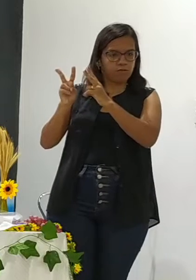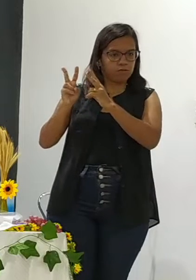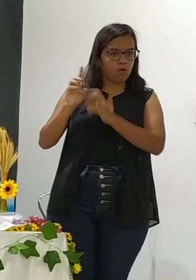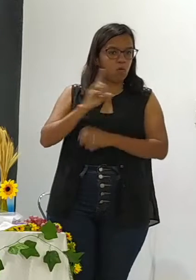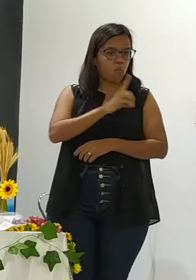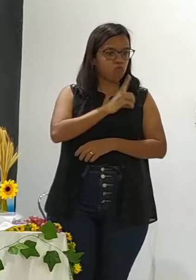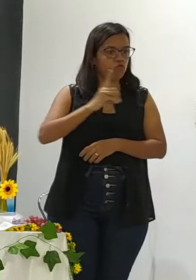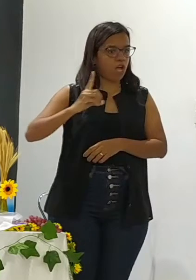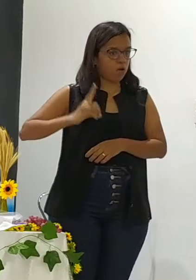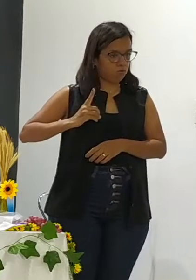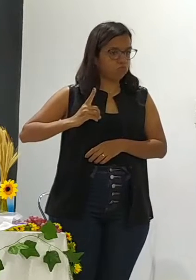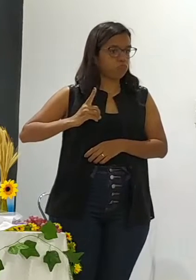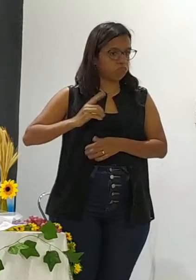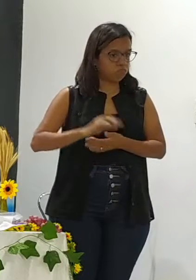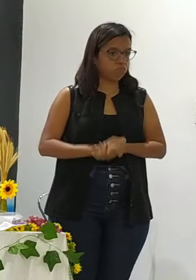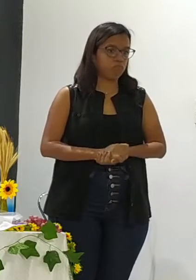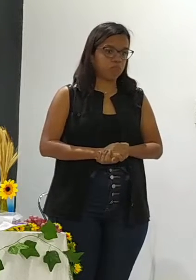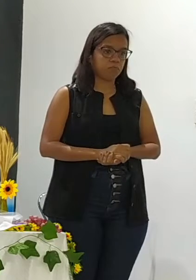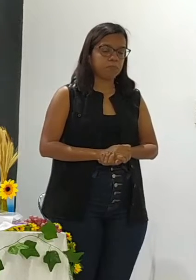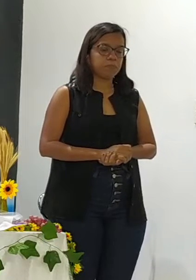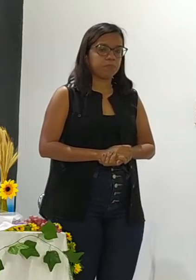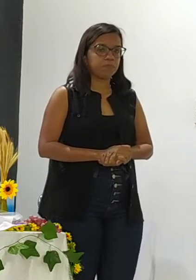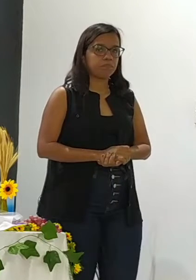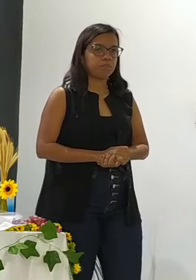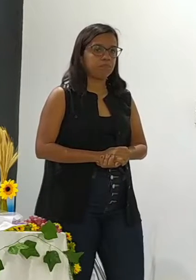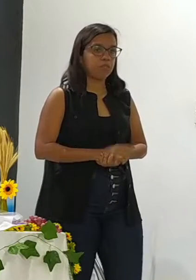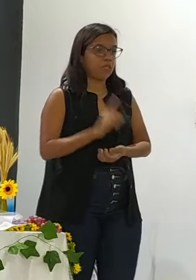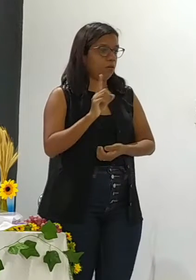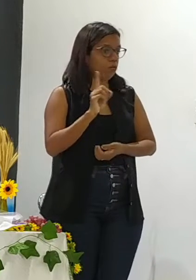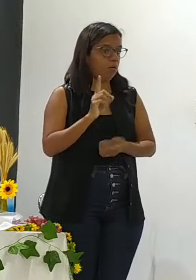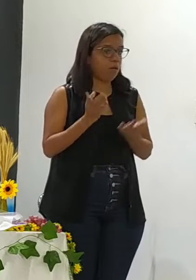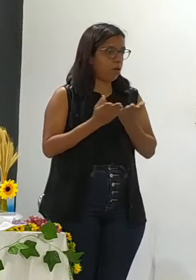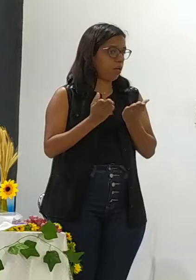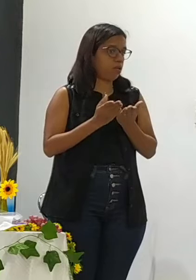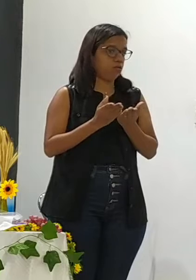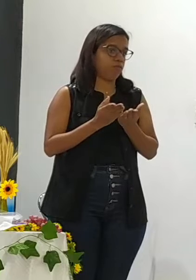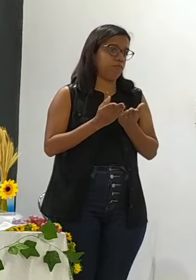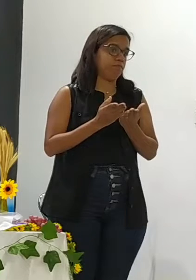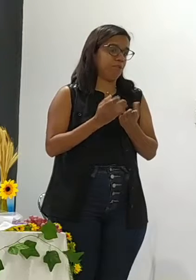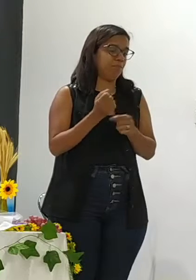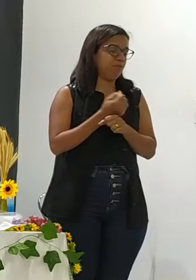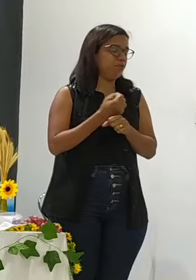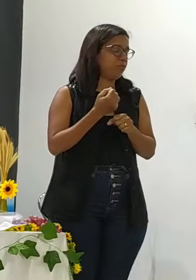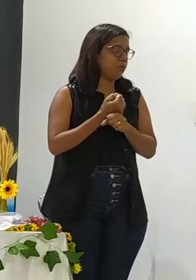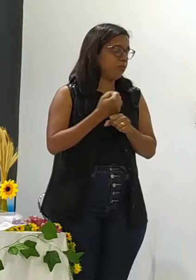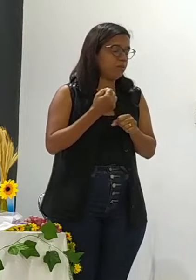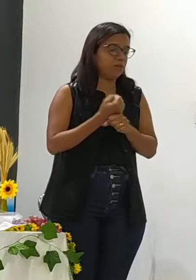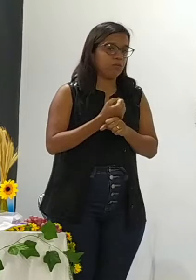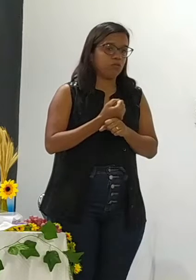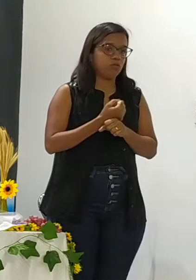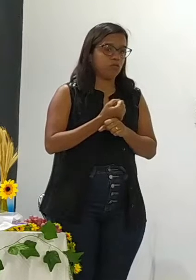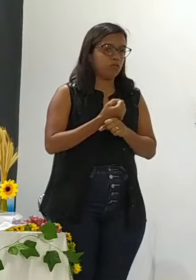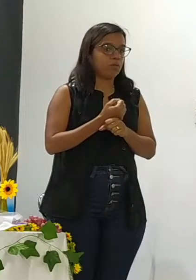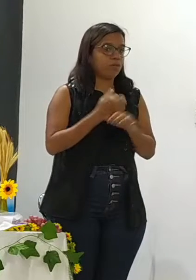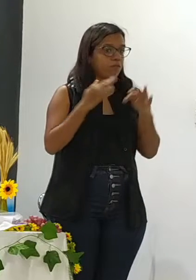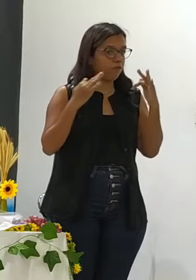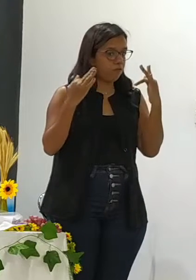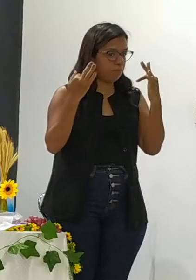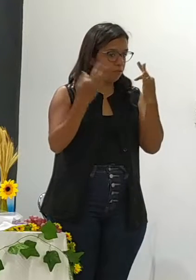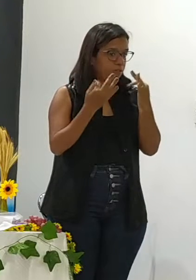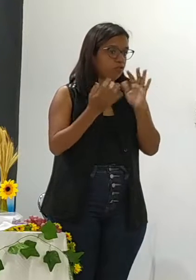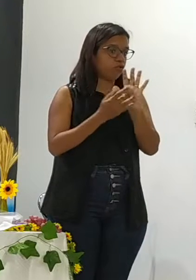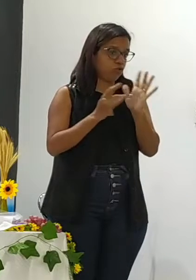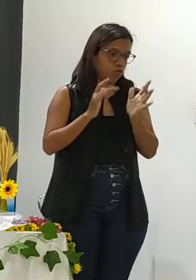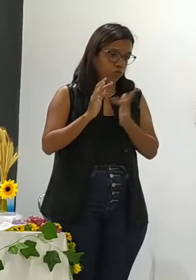Glória a Deus. Irmãos, depois de anos que eu estava na família de Jesus,